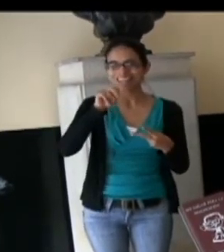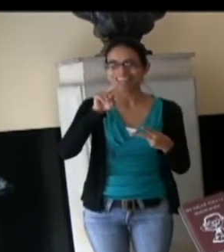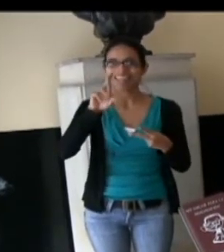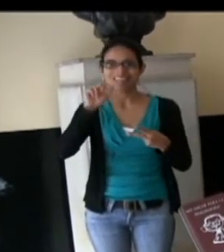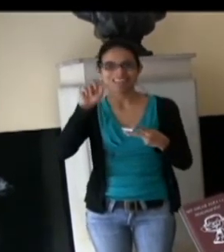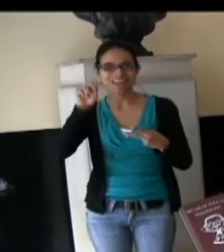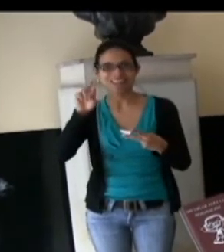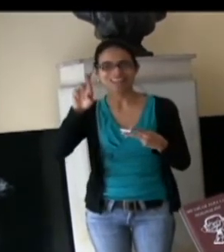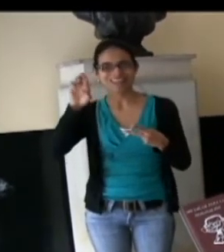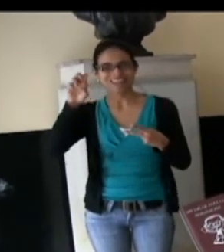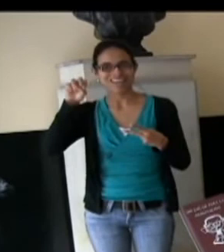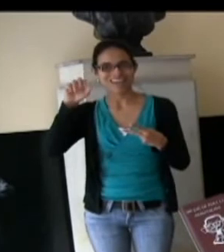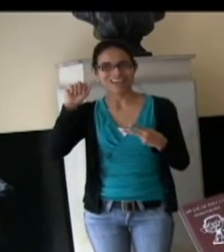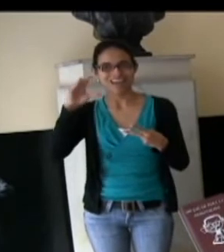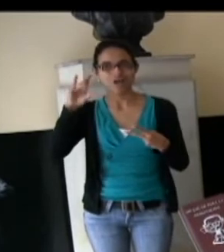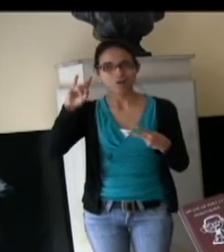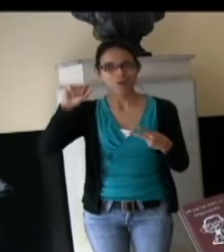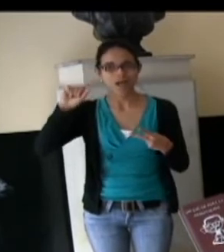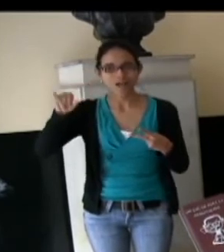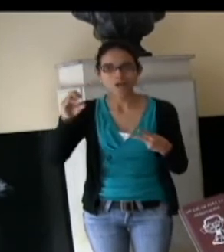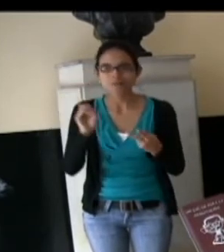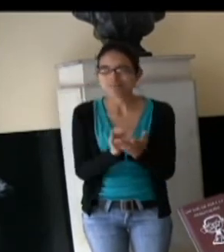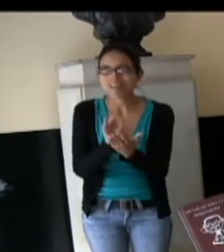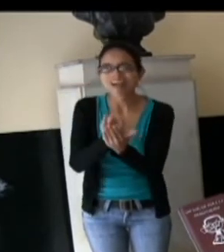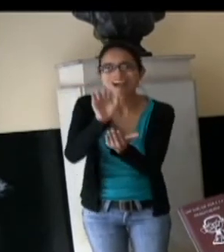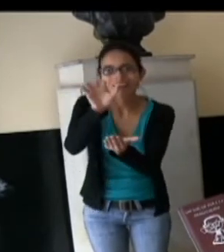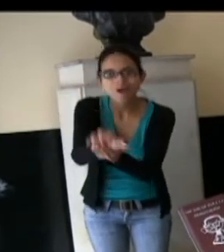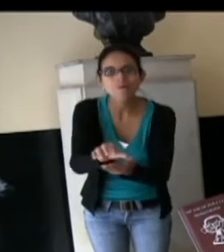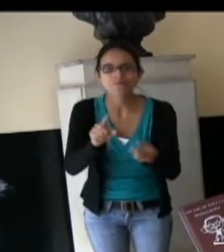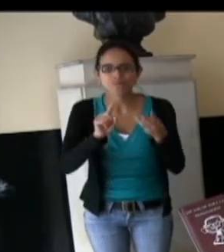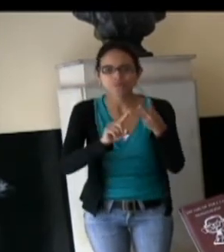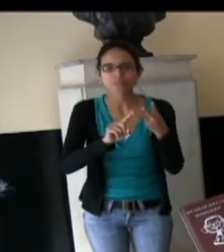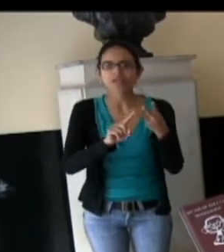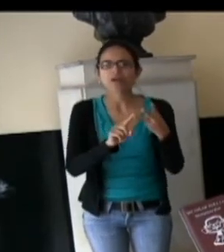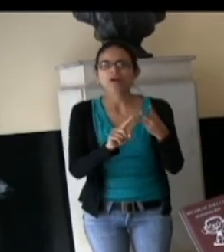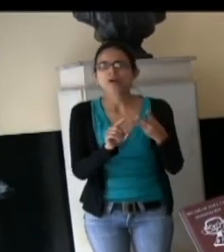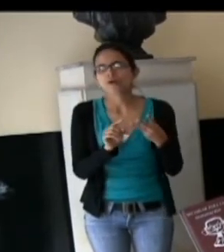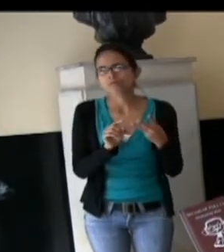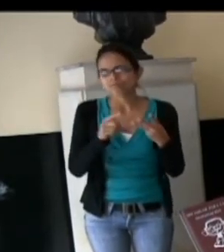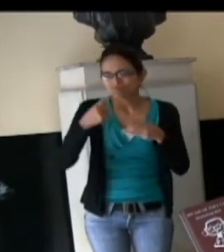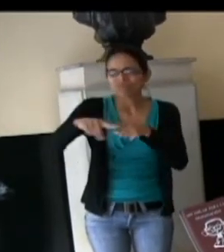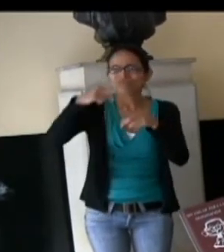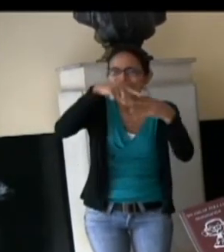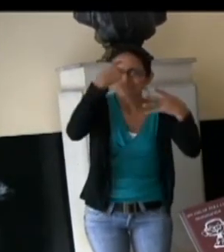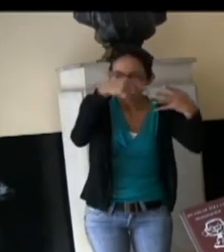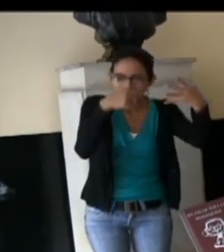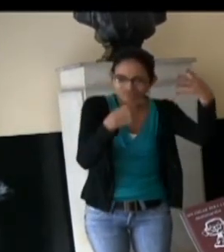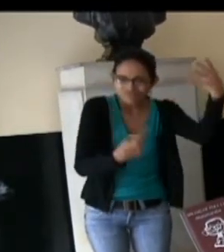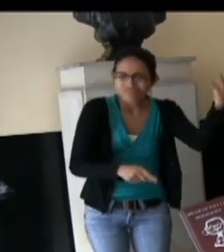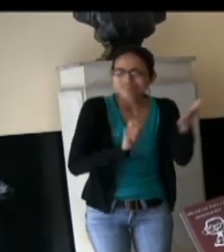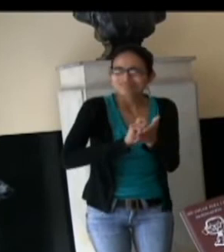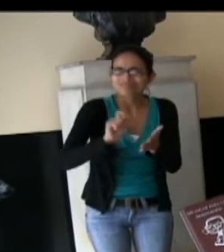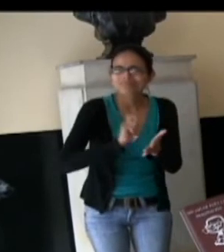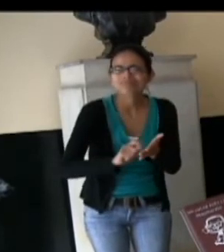para compartir con todos los cuentos, fábulas y poesía para la lectura y la escritura.